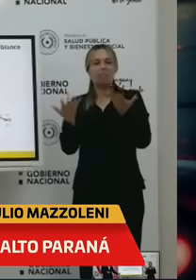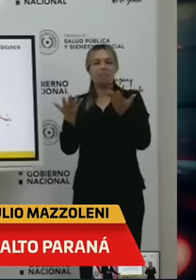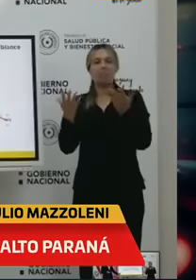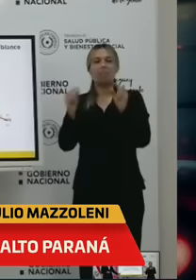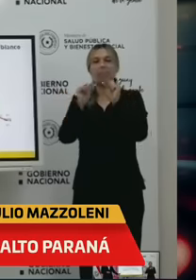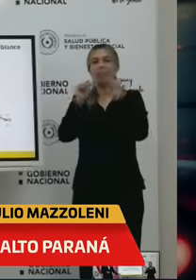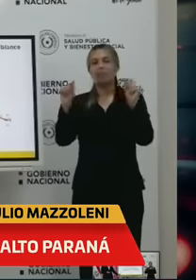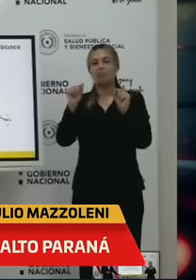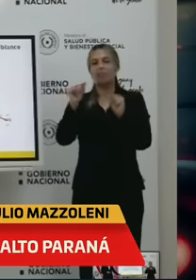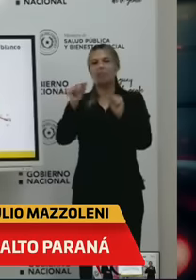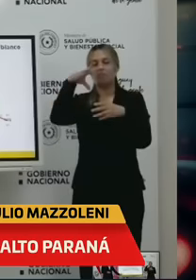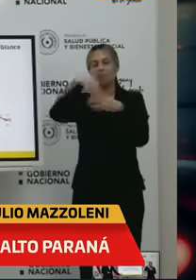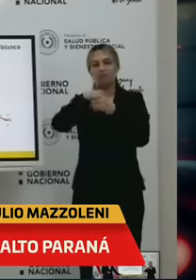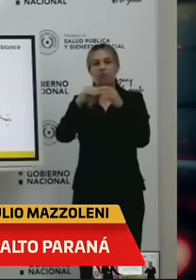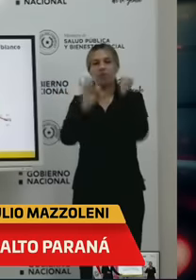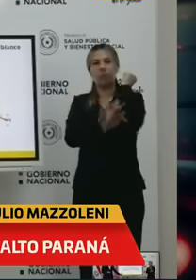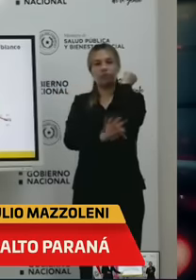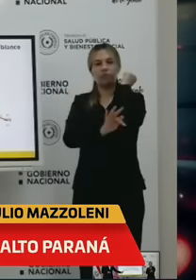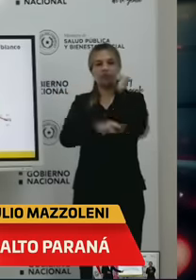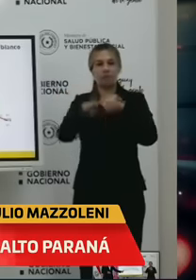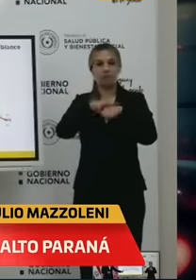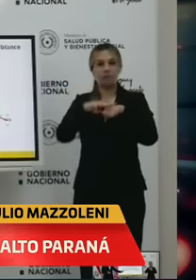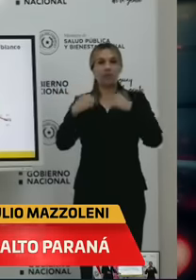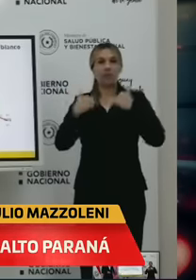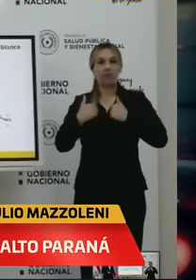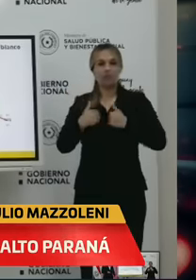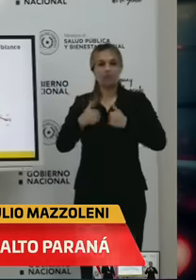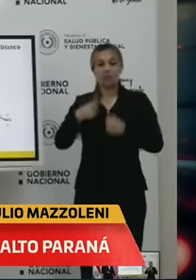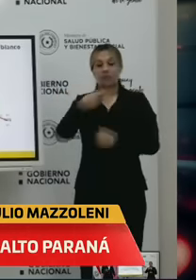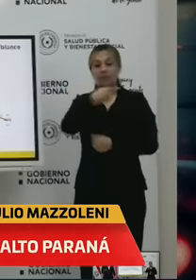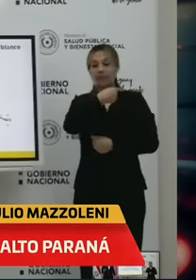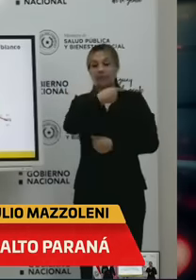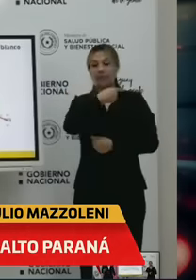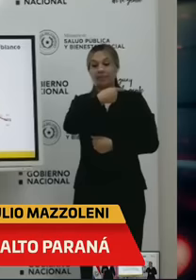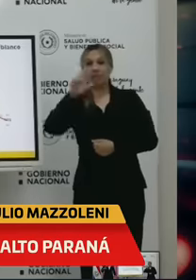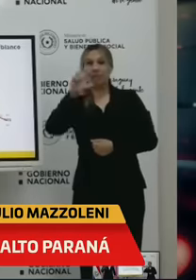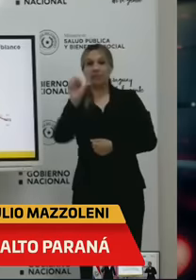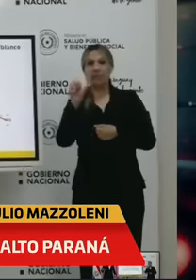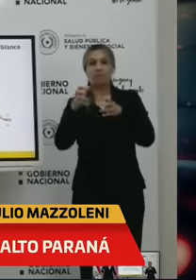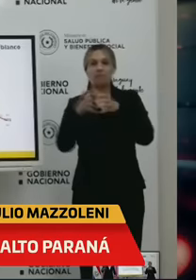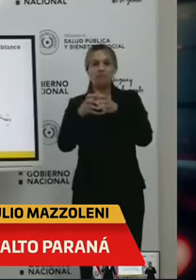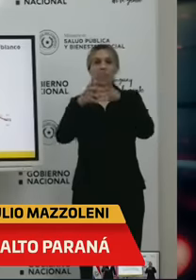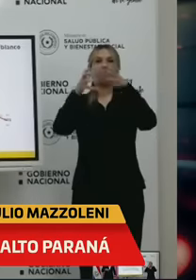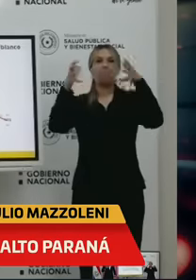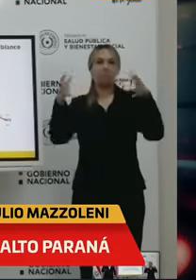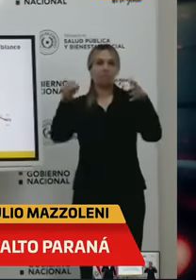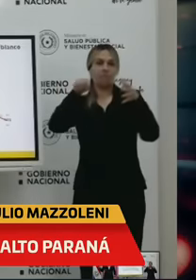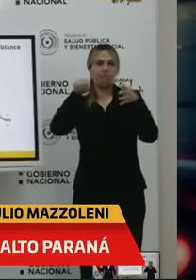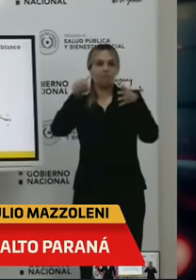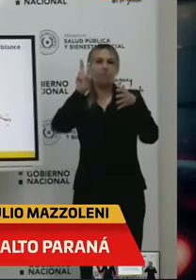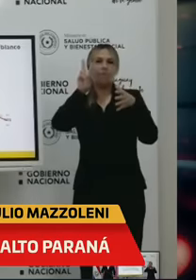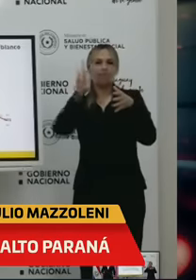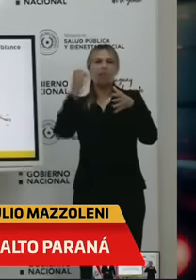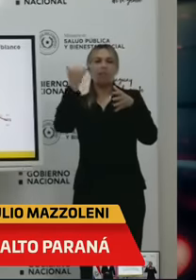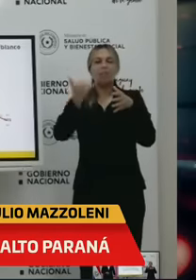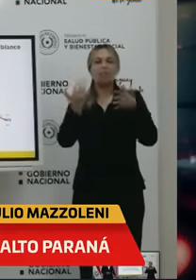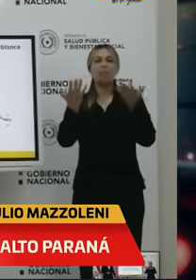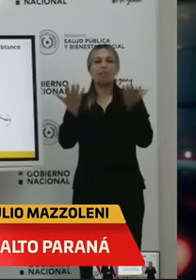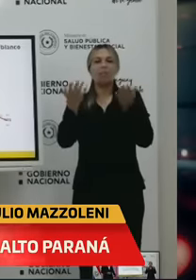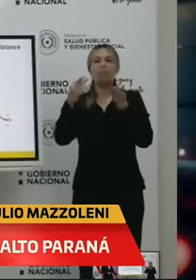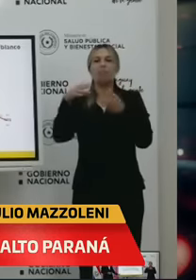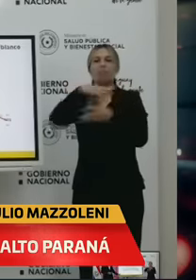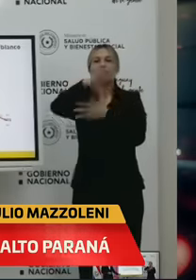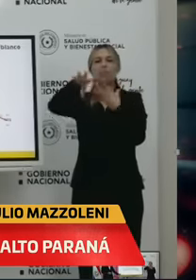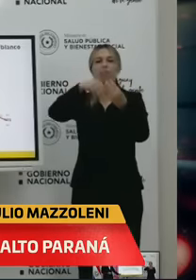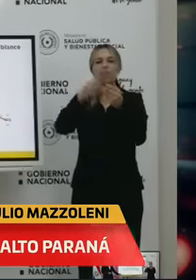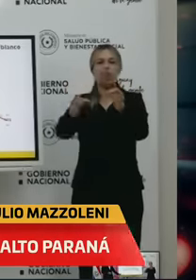el personal de blanco, y a partir de la semana 36, que fue un pico y que refleja de manera fiel lo que ocurría también en la